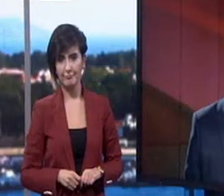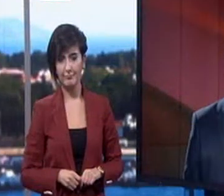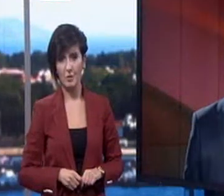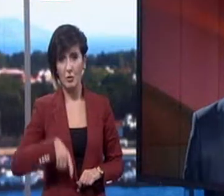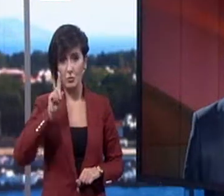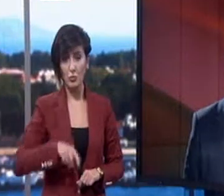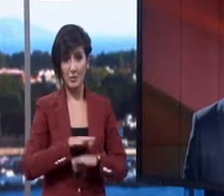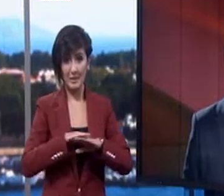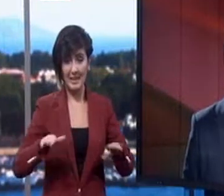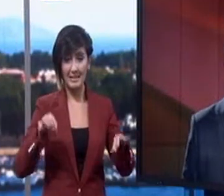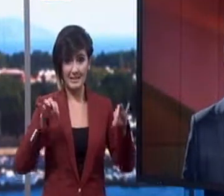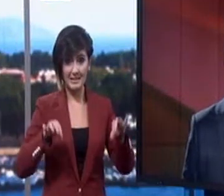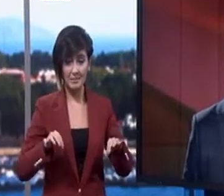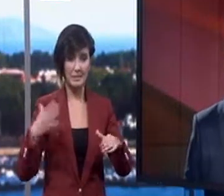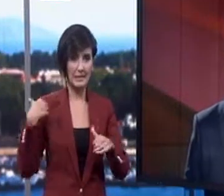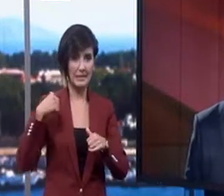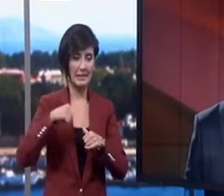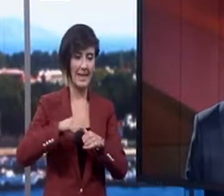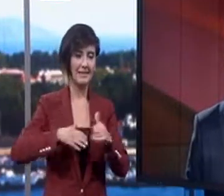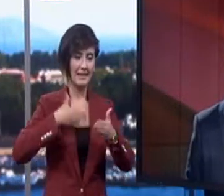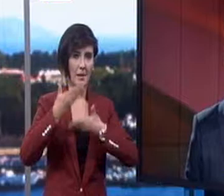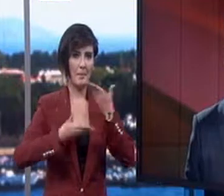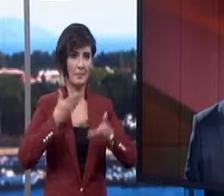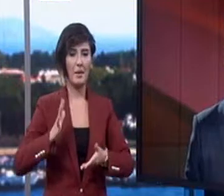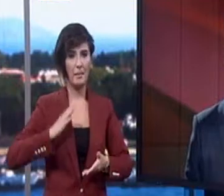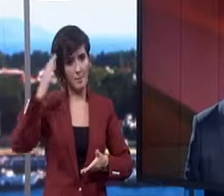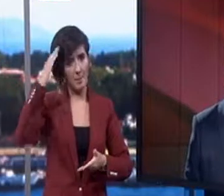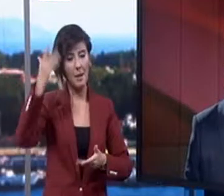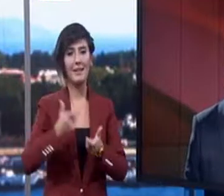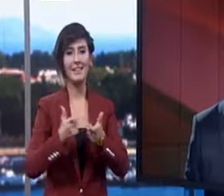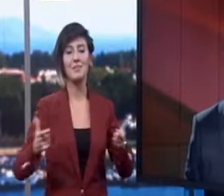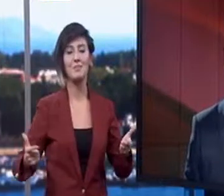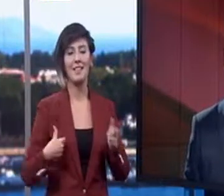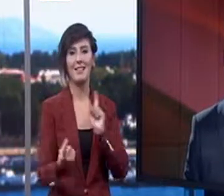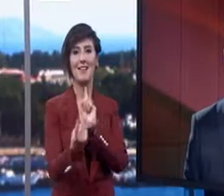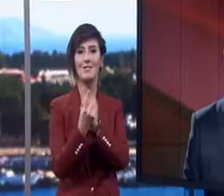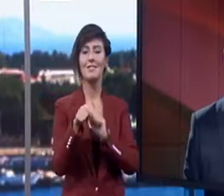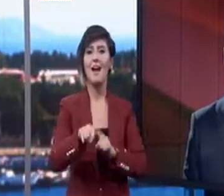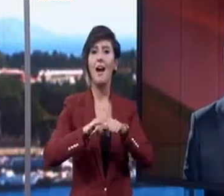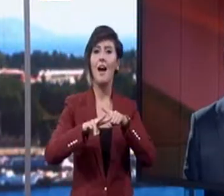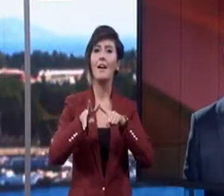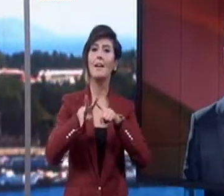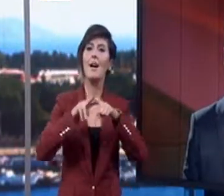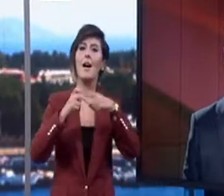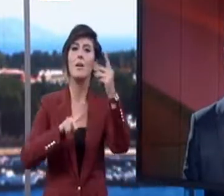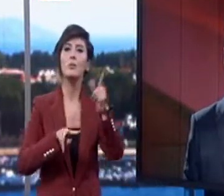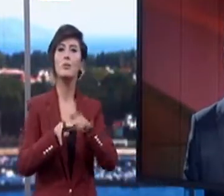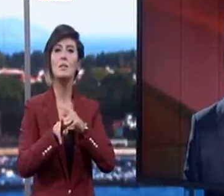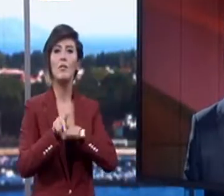Gün biterken kuşağından bir kez daha merhaba sevgili seyirciler, gelişmelerle karşınızdayız. Hakkari'nin Yüksekova ilçesinde 3